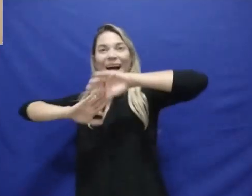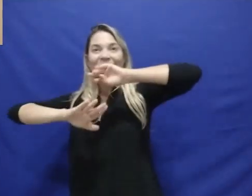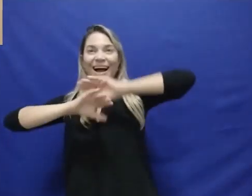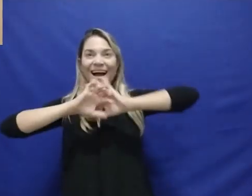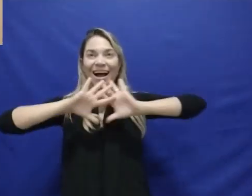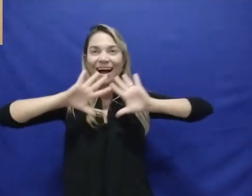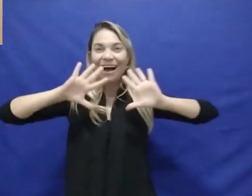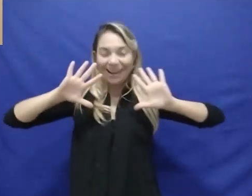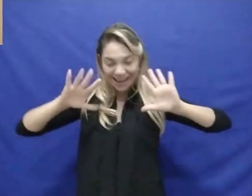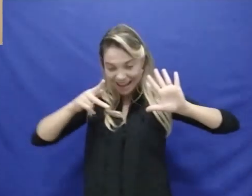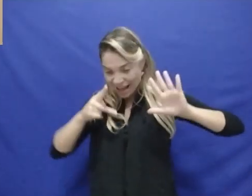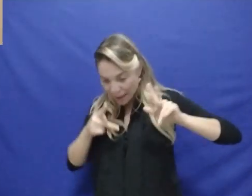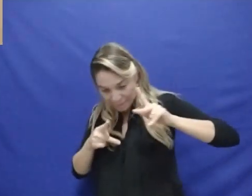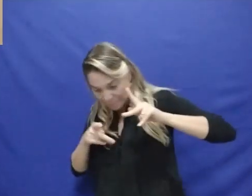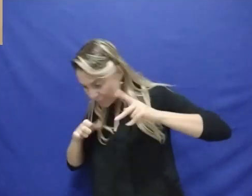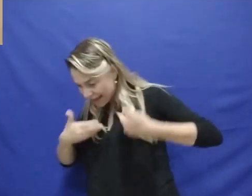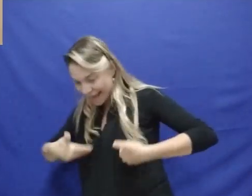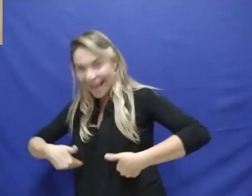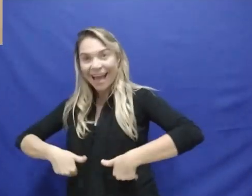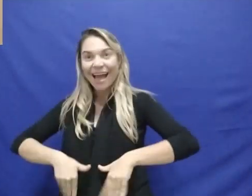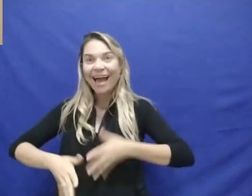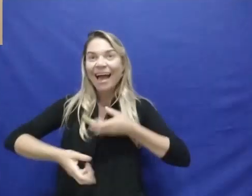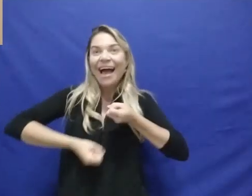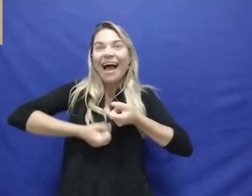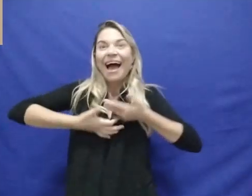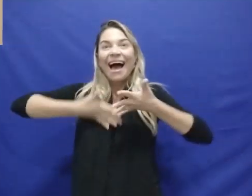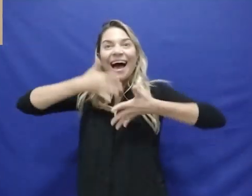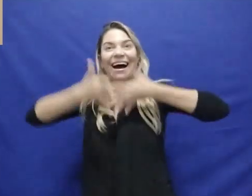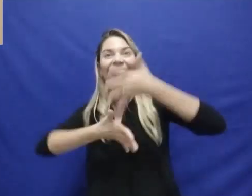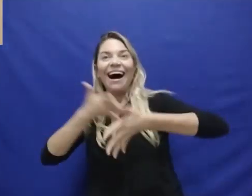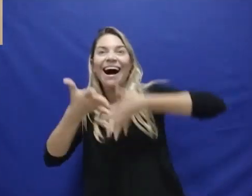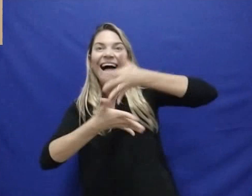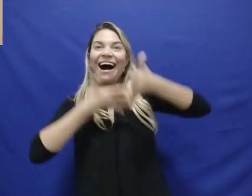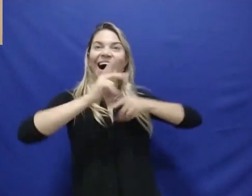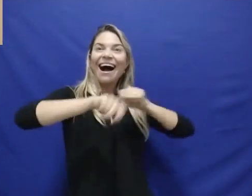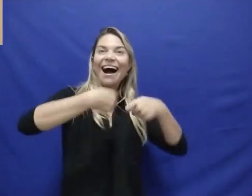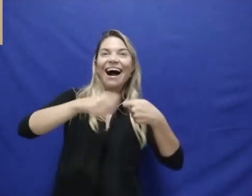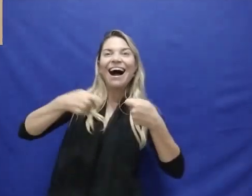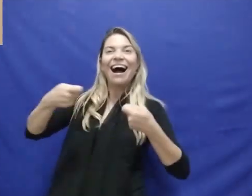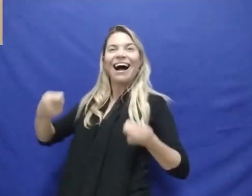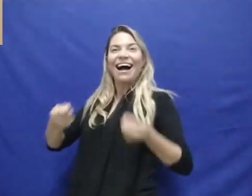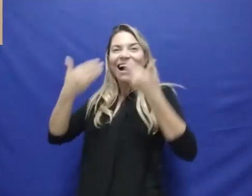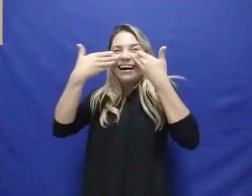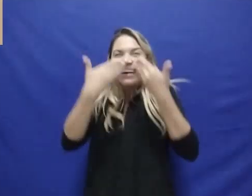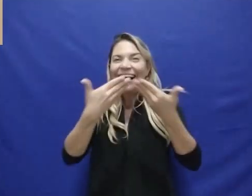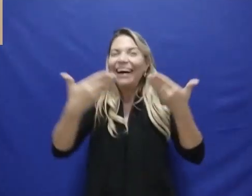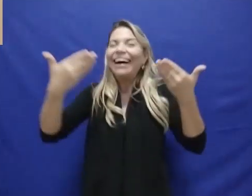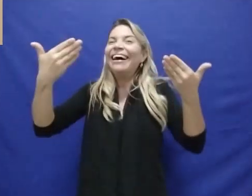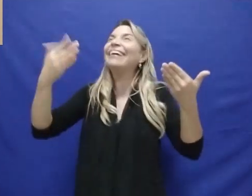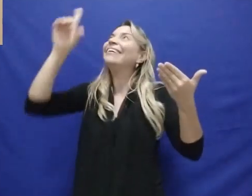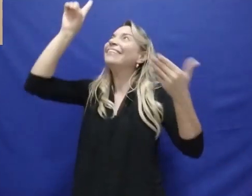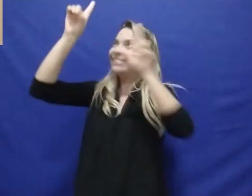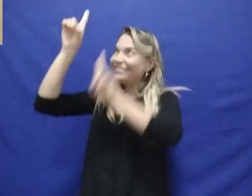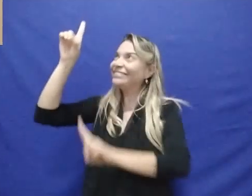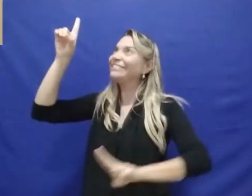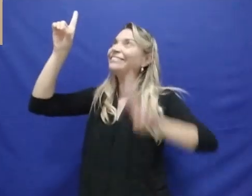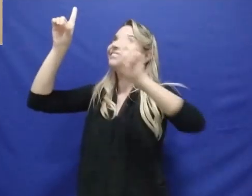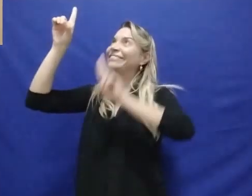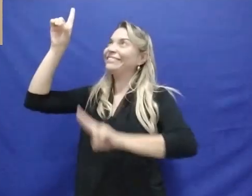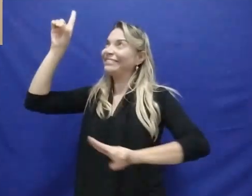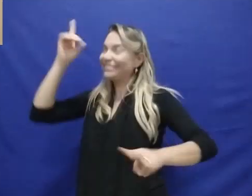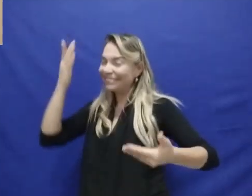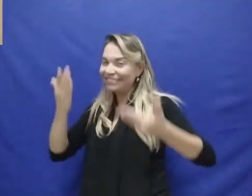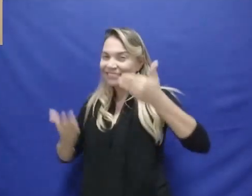Mãos, pés e voz, tudo consagro a ti.